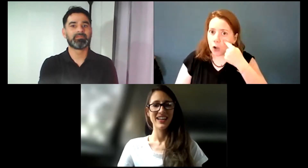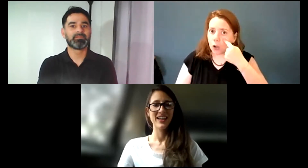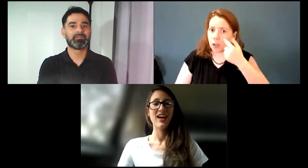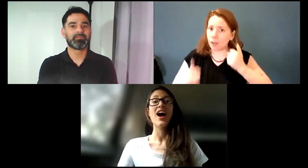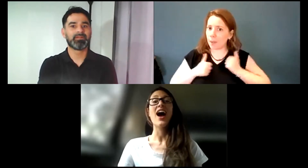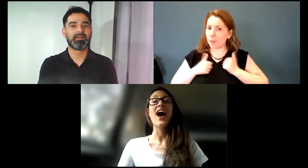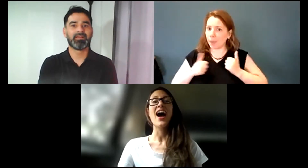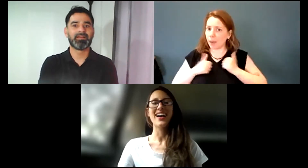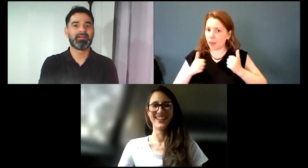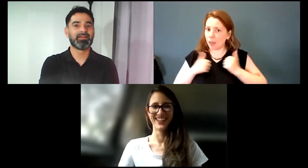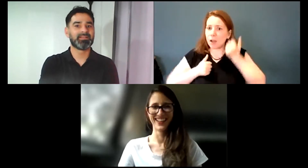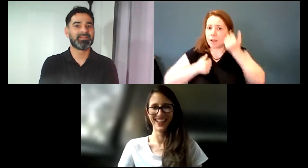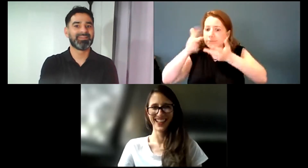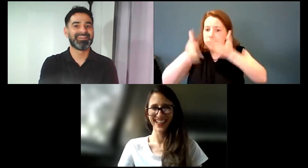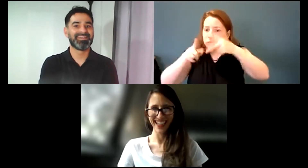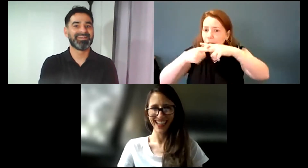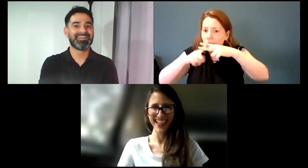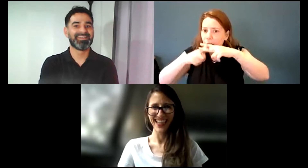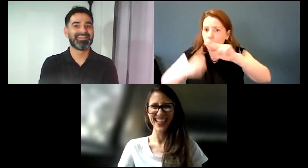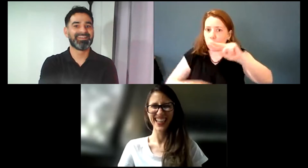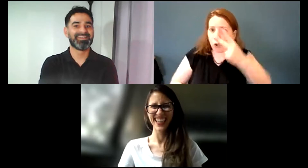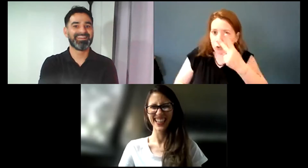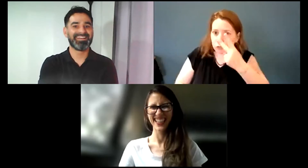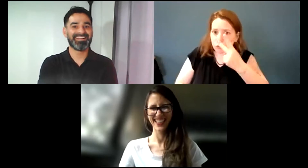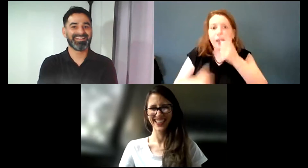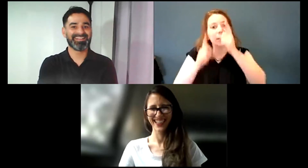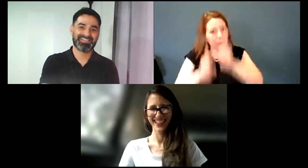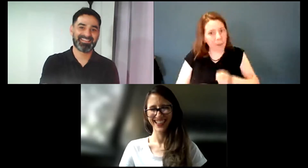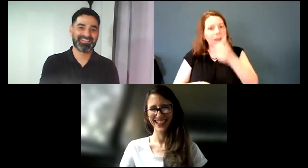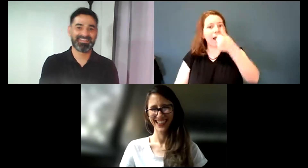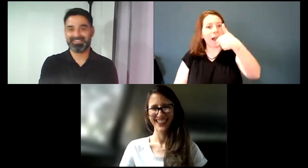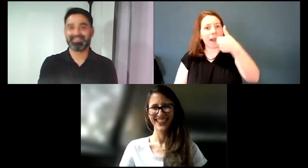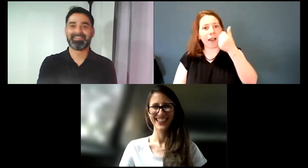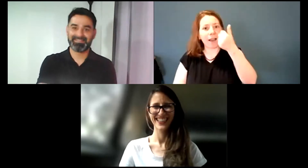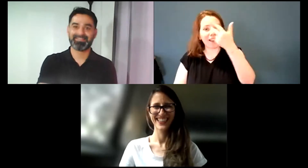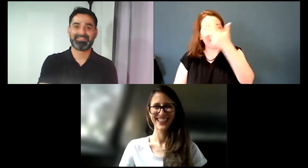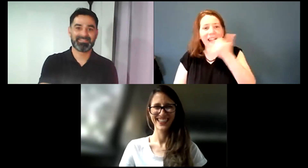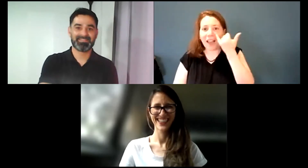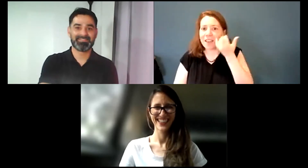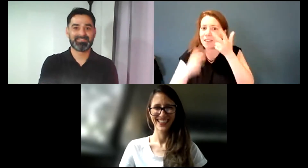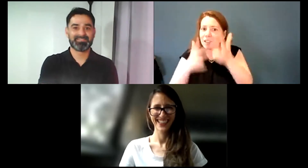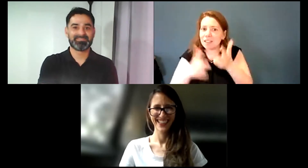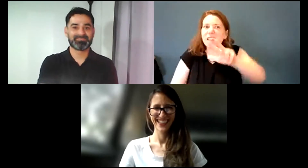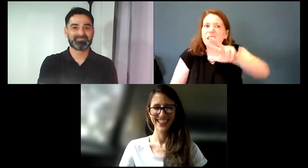Vayan pensando. Fíjense, en serio se lo digo. No, y ojalá sea presencial.